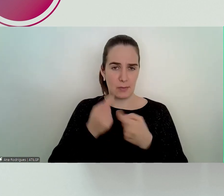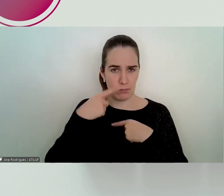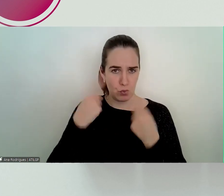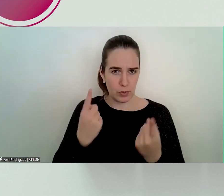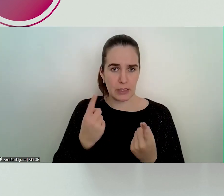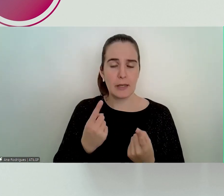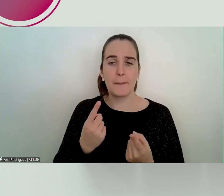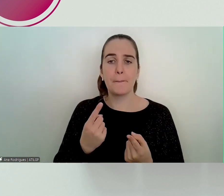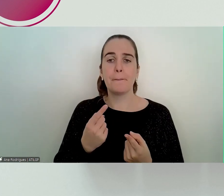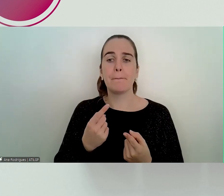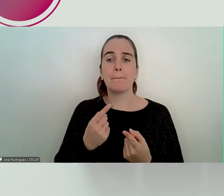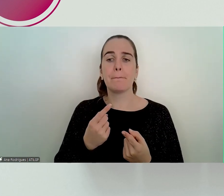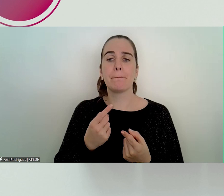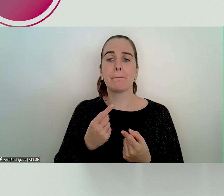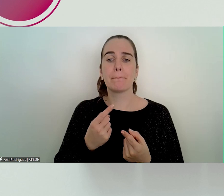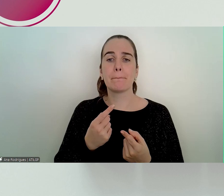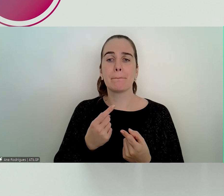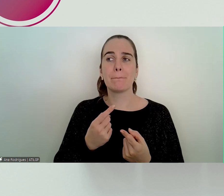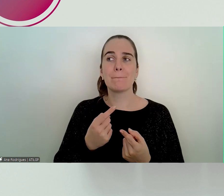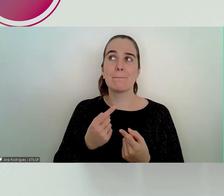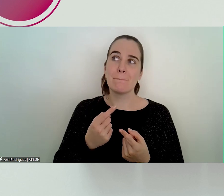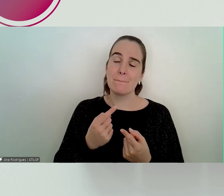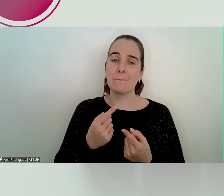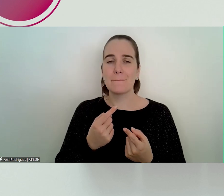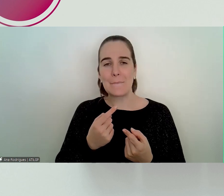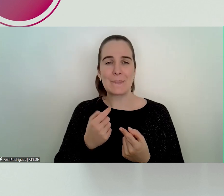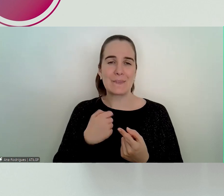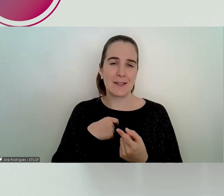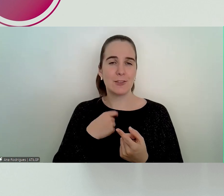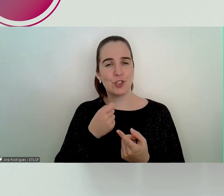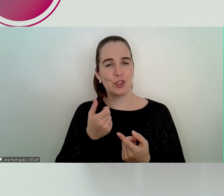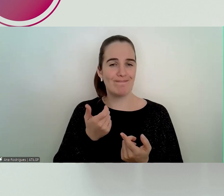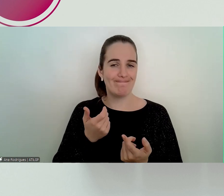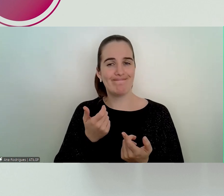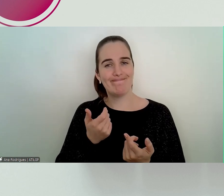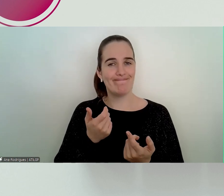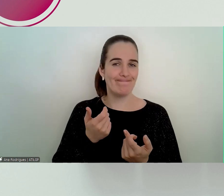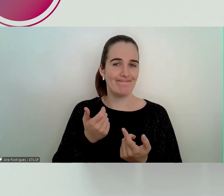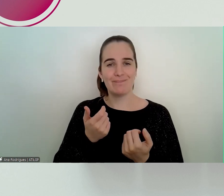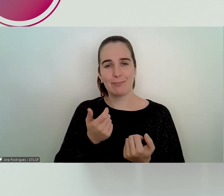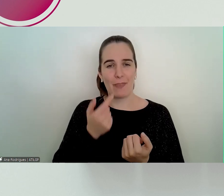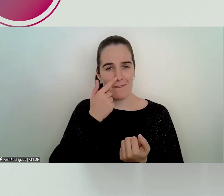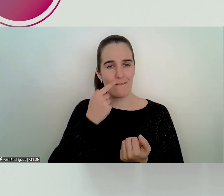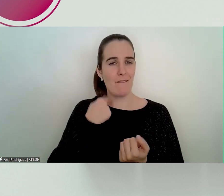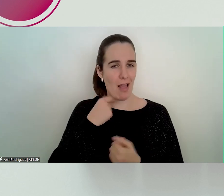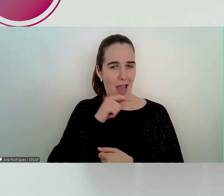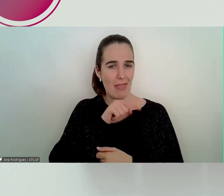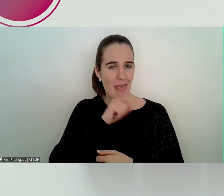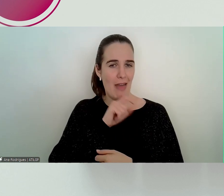pública. Eu também a vejo ainda como não totalmente desprovida de